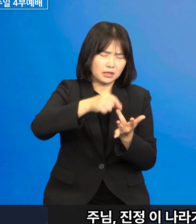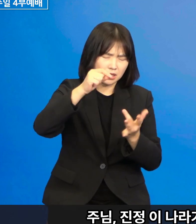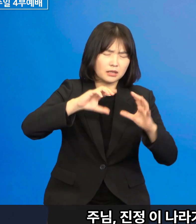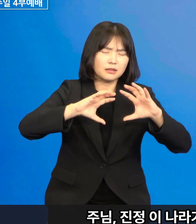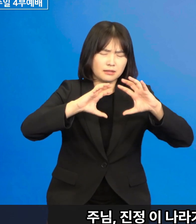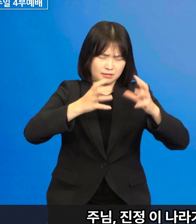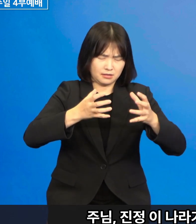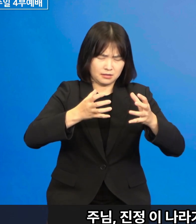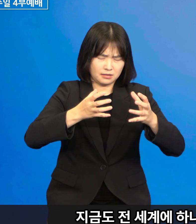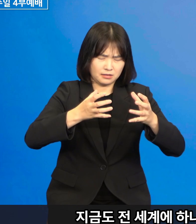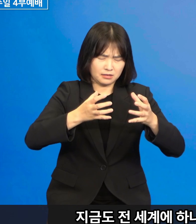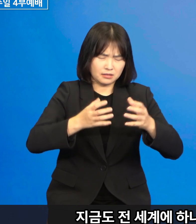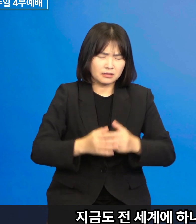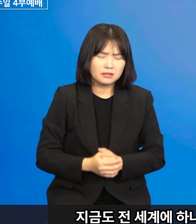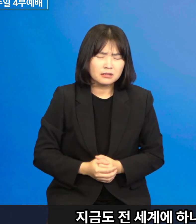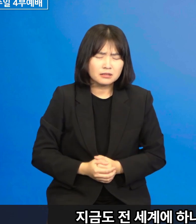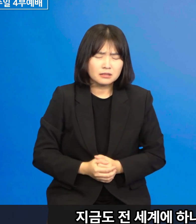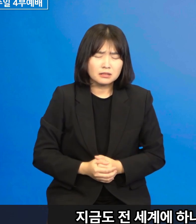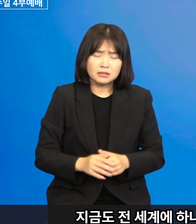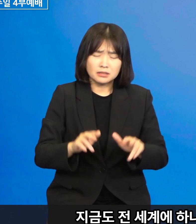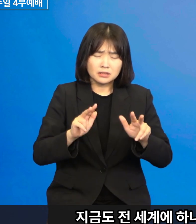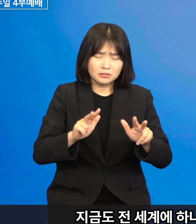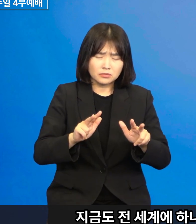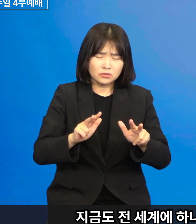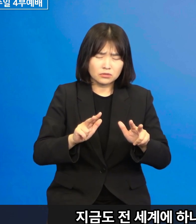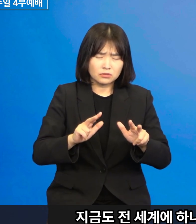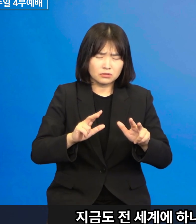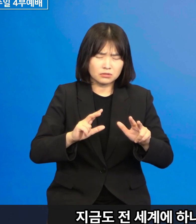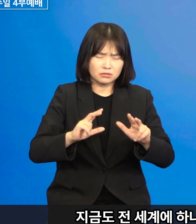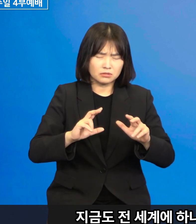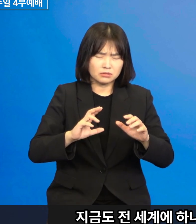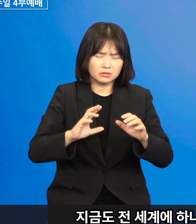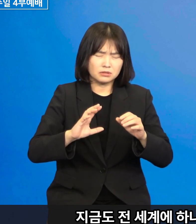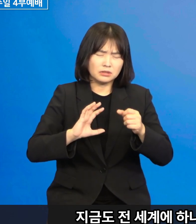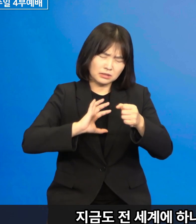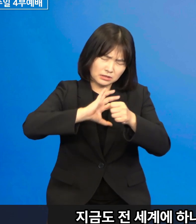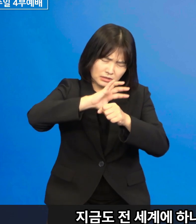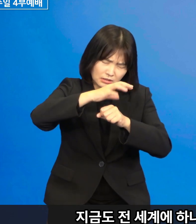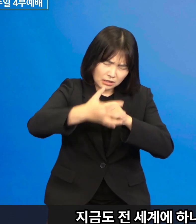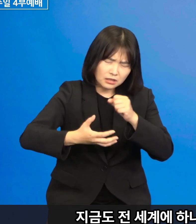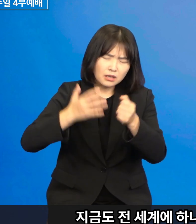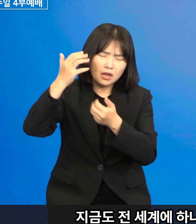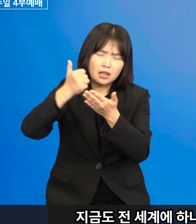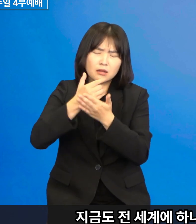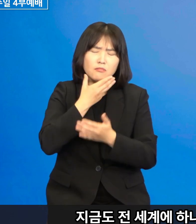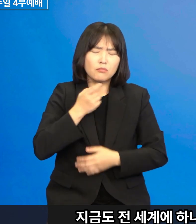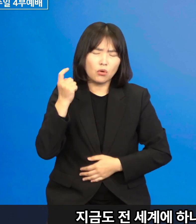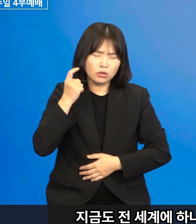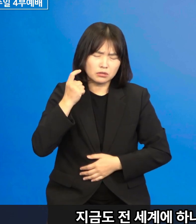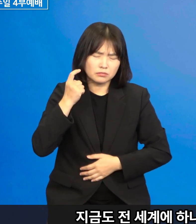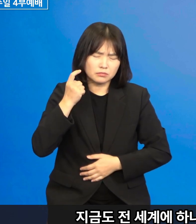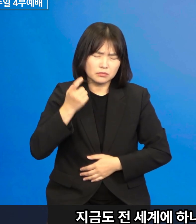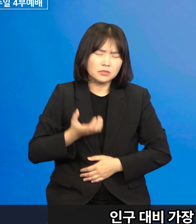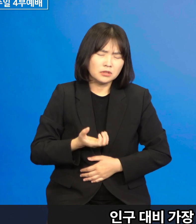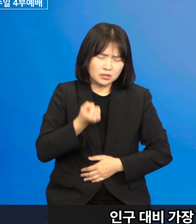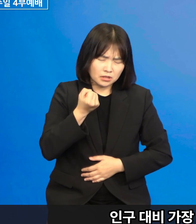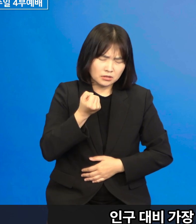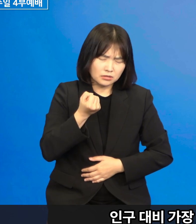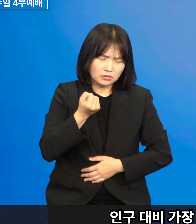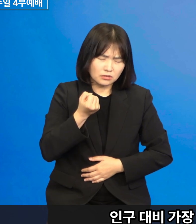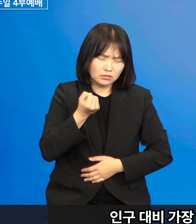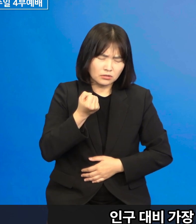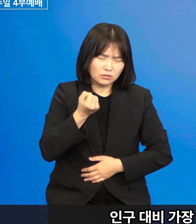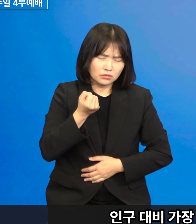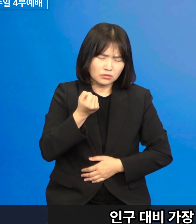나라이오니 지금도 전 세계에 하나님의 복음을 들고 나아가서 인구